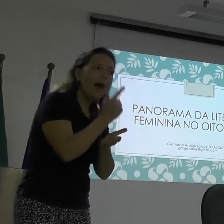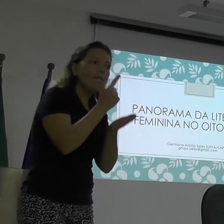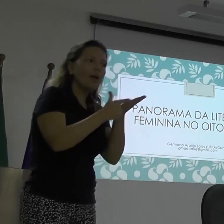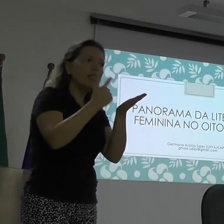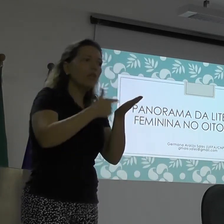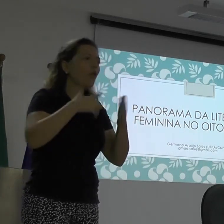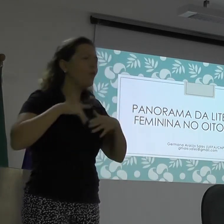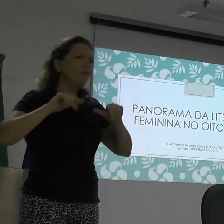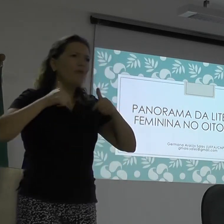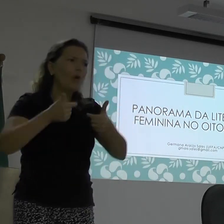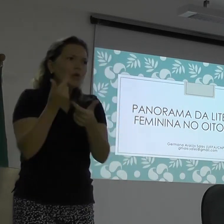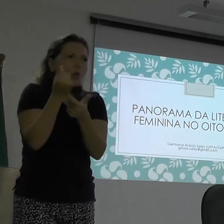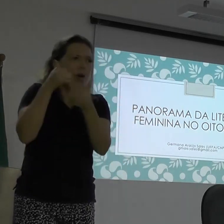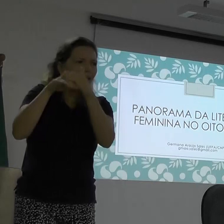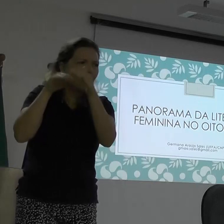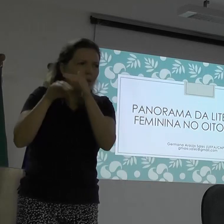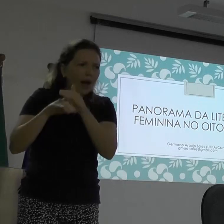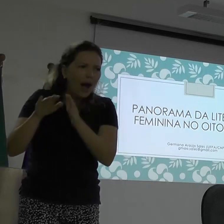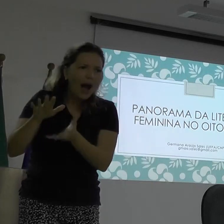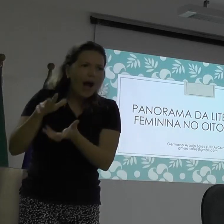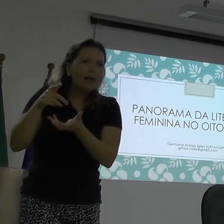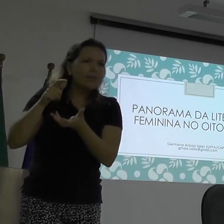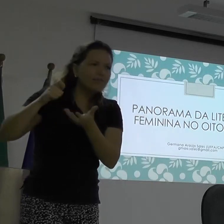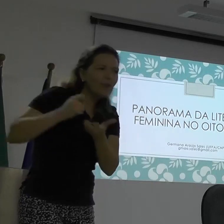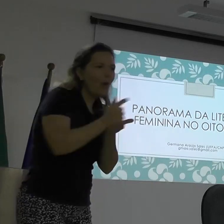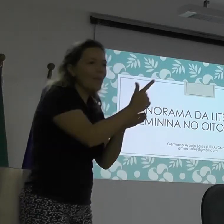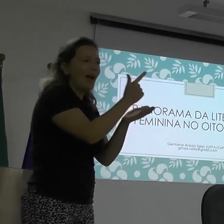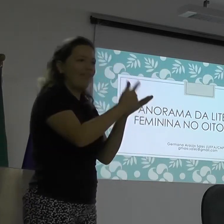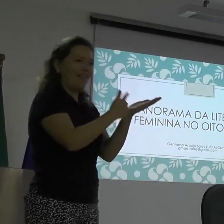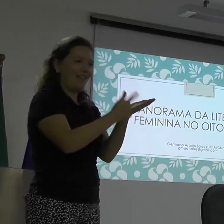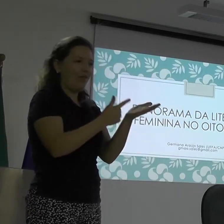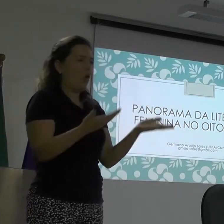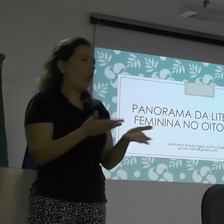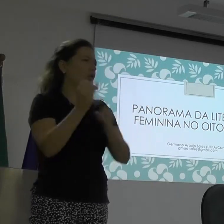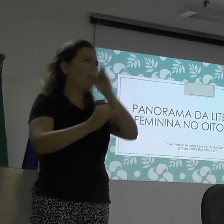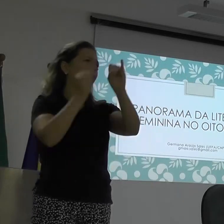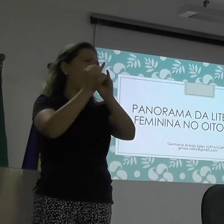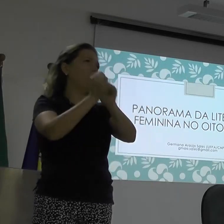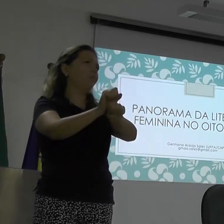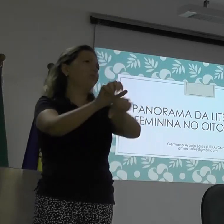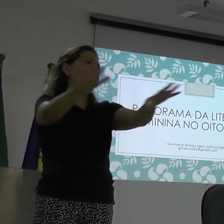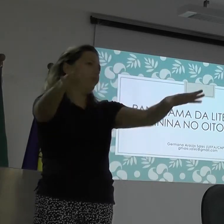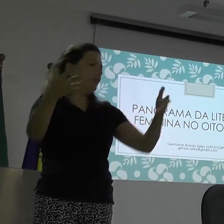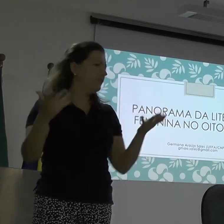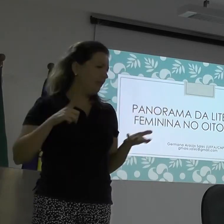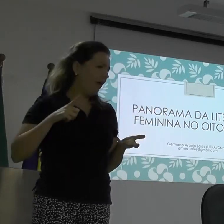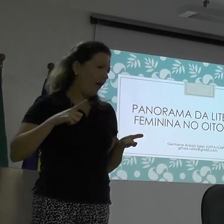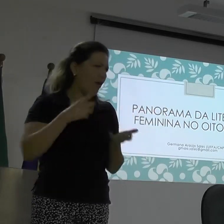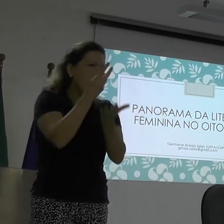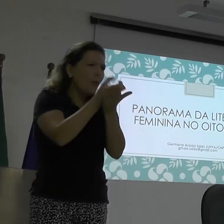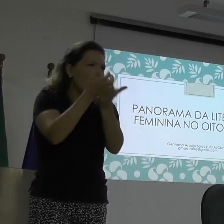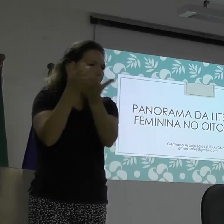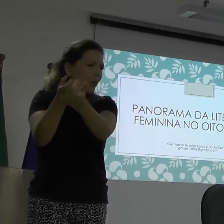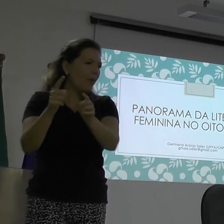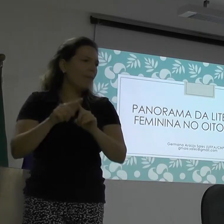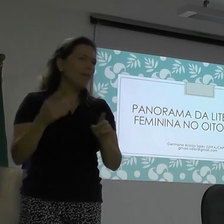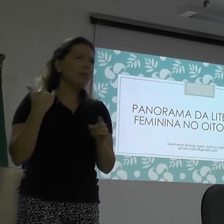como hoje, que a gente compra na internet. Nem existia internet, existia, mas era uma internet que estava começando.